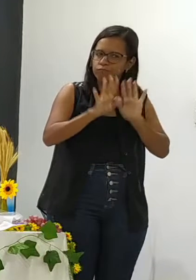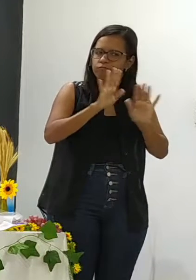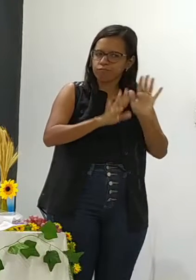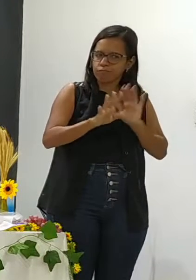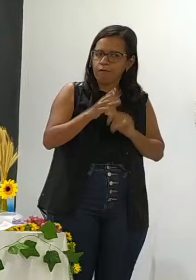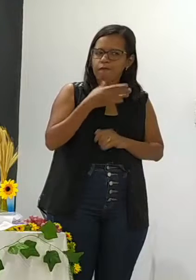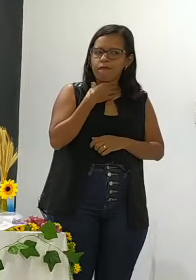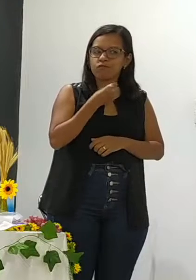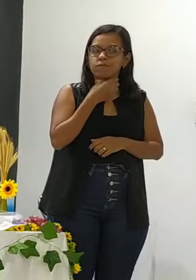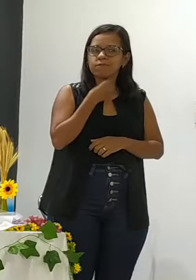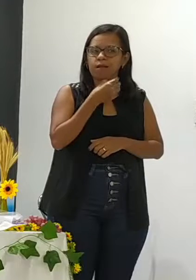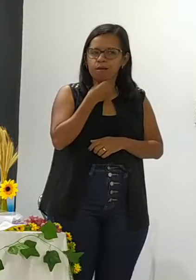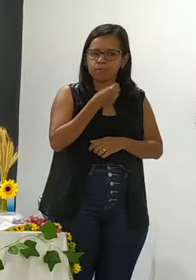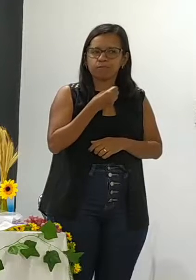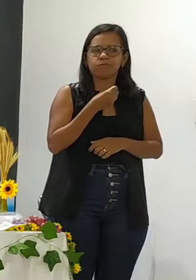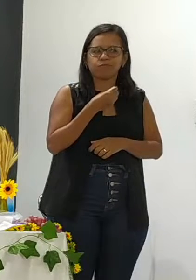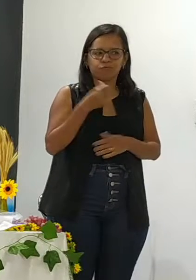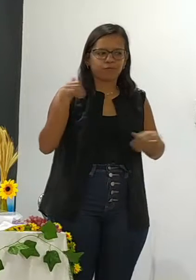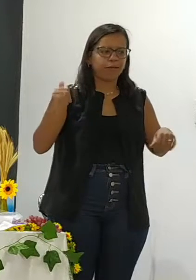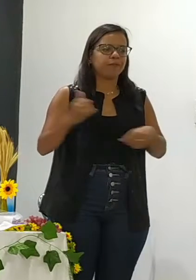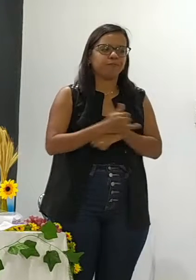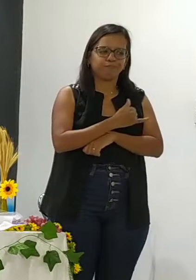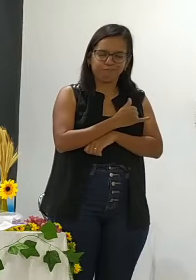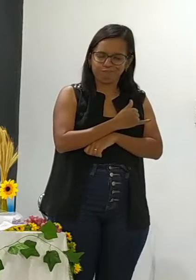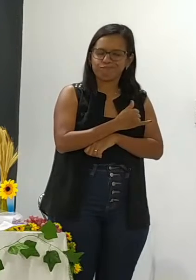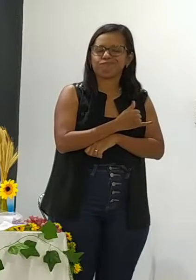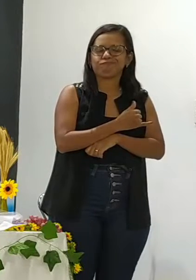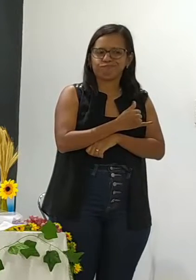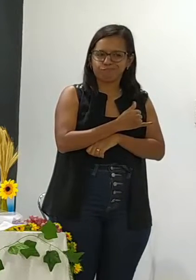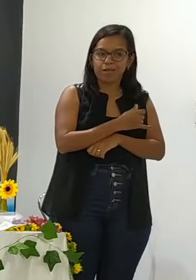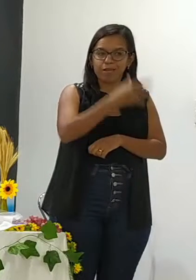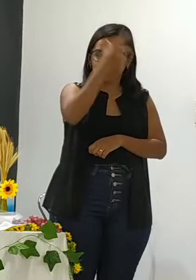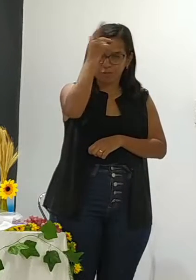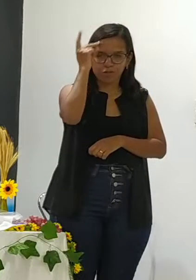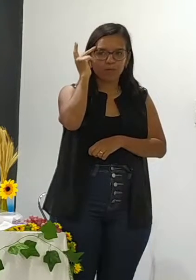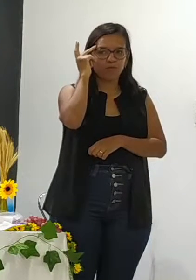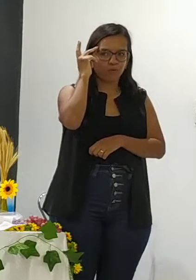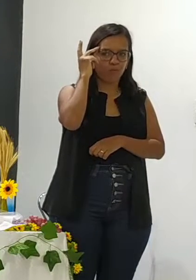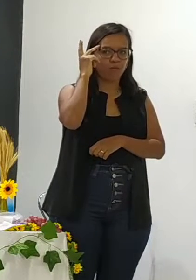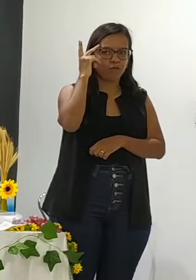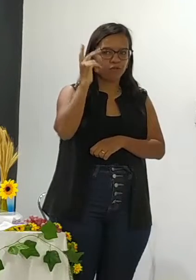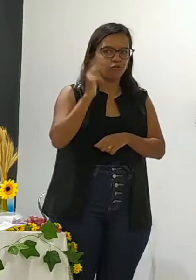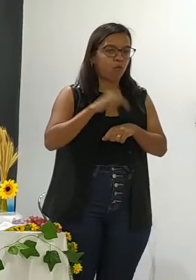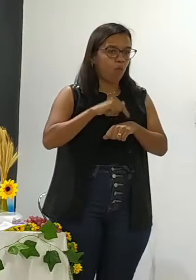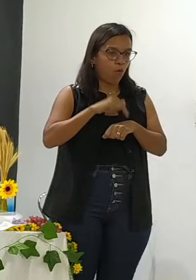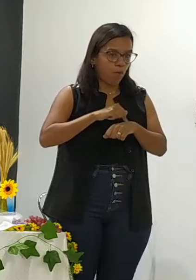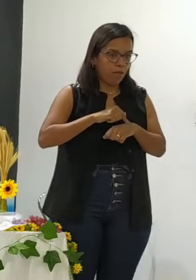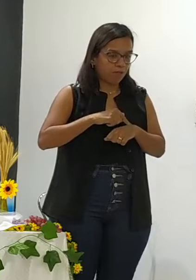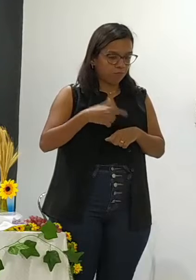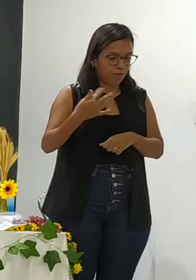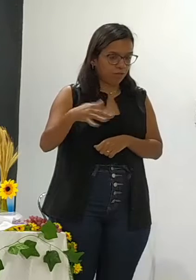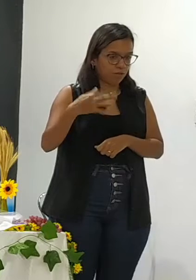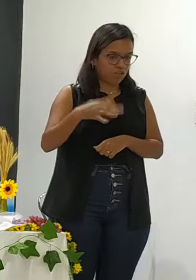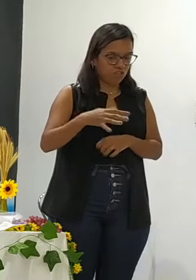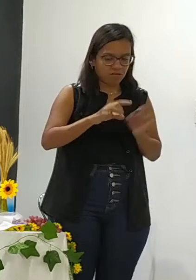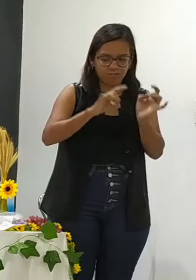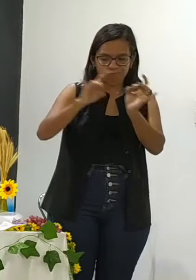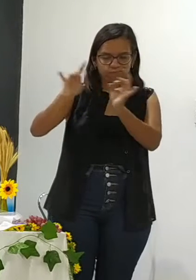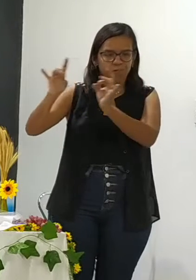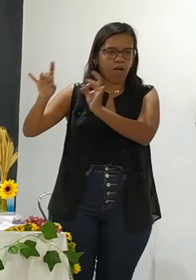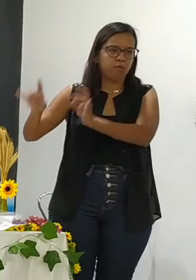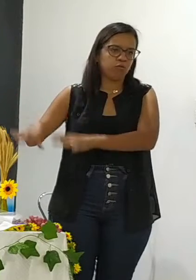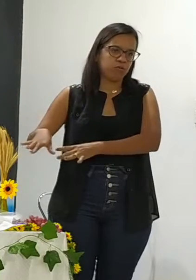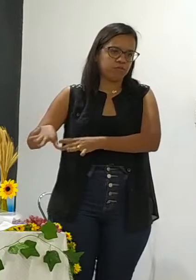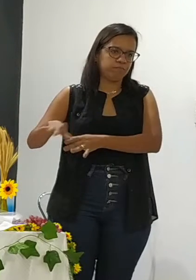vezes nós nos enganamos com essas coisas. E essas pessoas, no momento da tua crise, elas te abandonam.